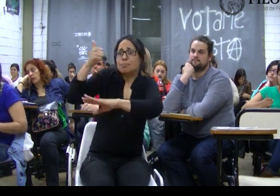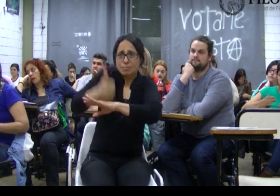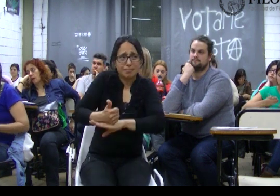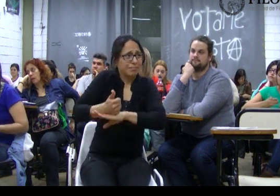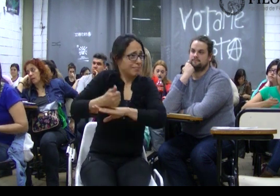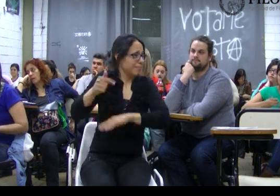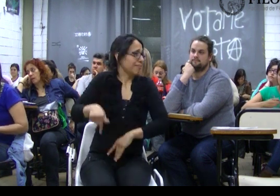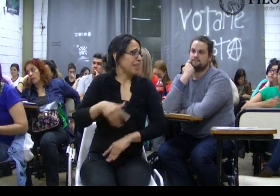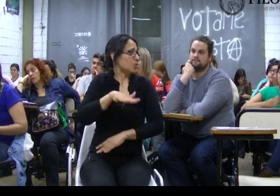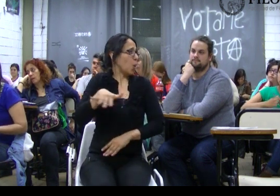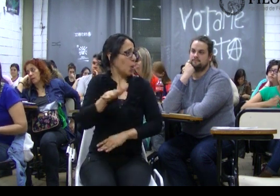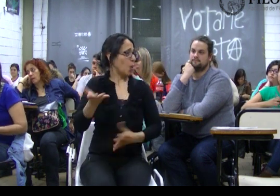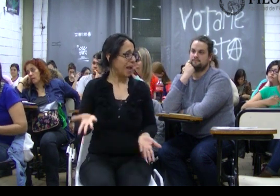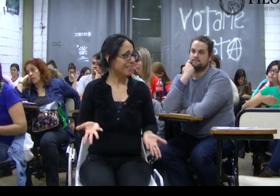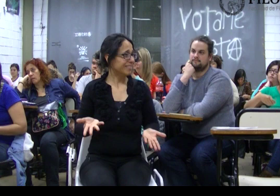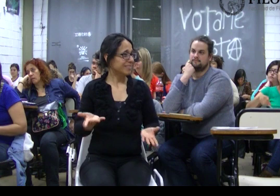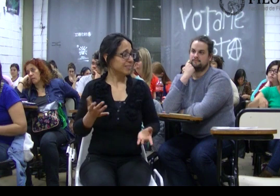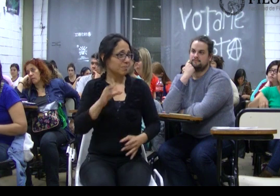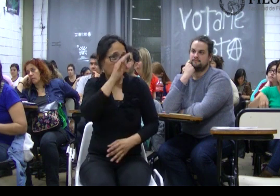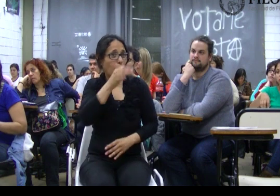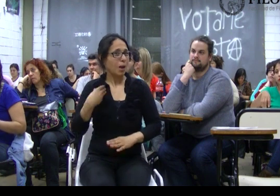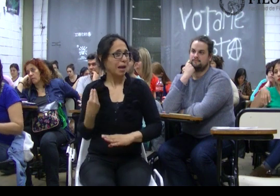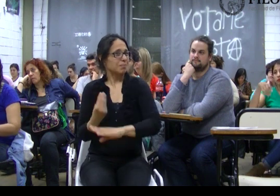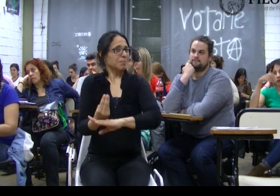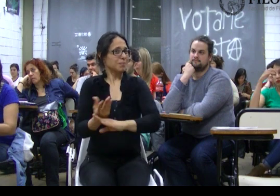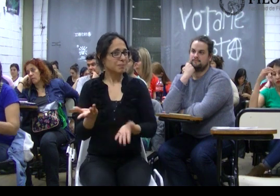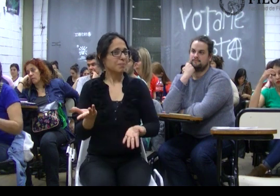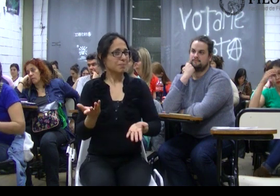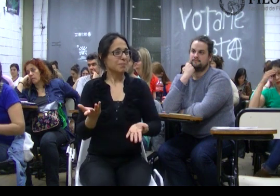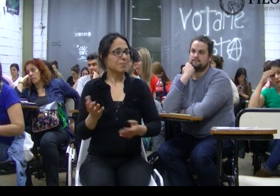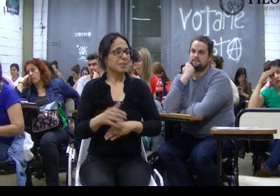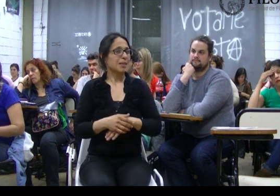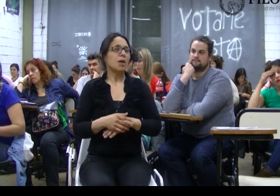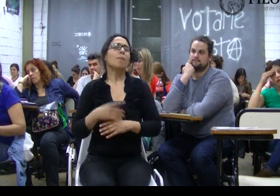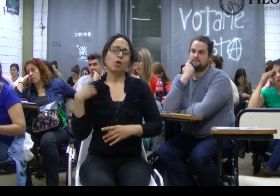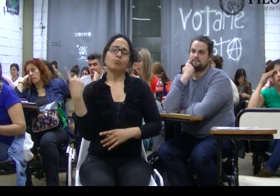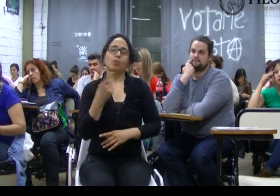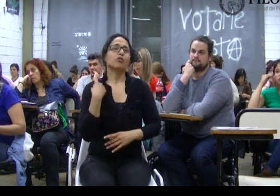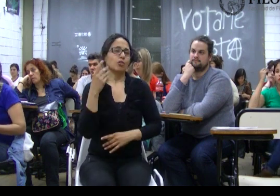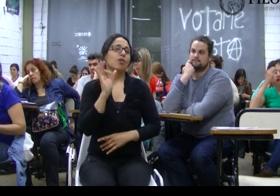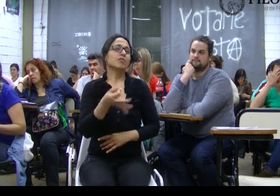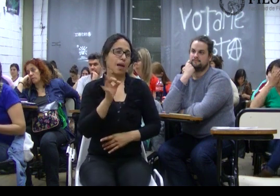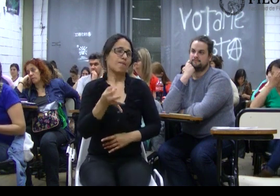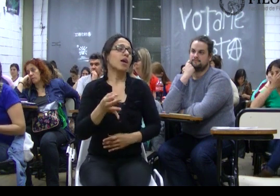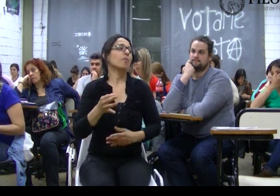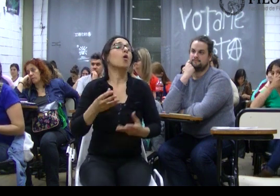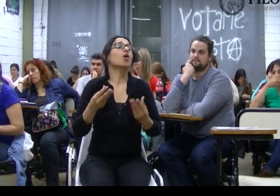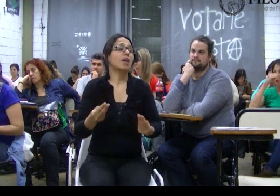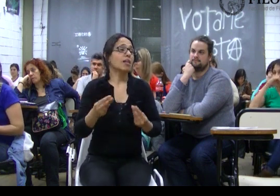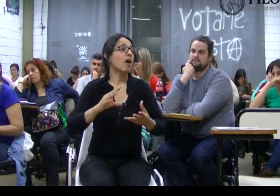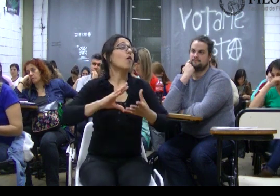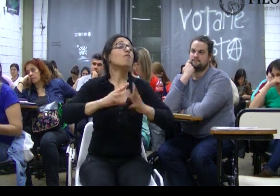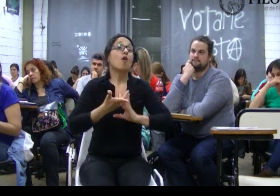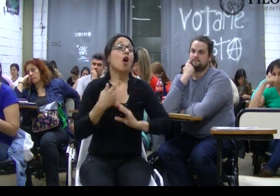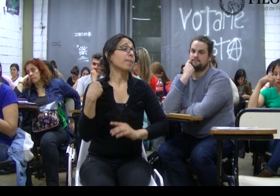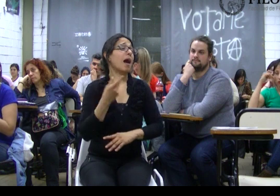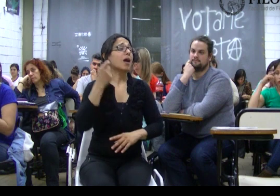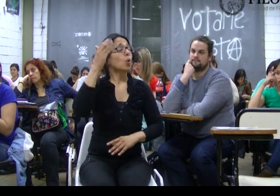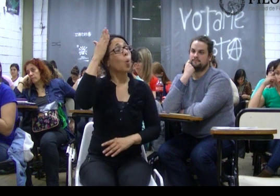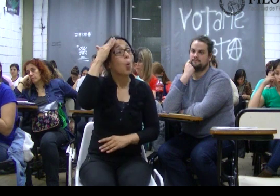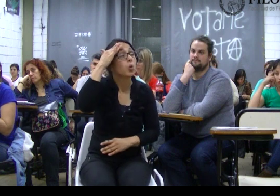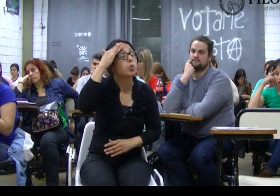Por motivos que sería muy difícil hoy expresar cuando tenemos ese tiempo, pero todos sabemos que nuestra cultura es profundamente racionalista y